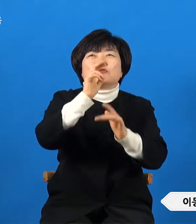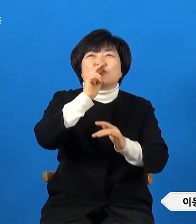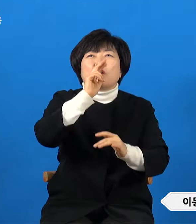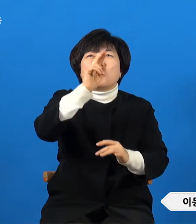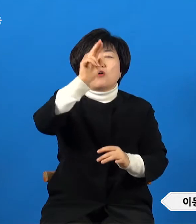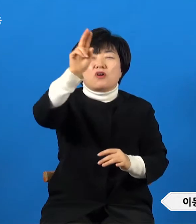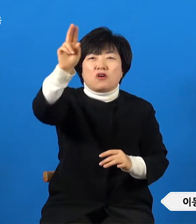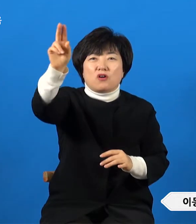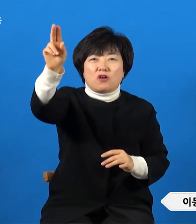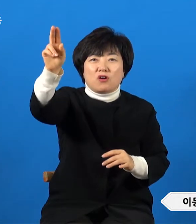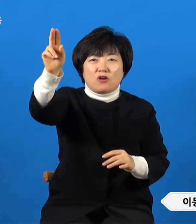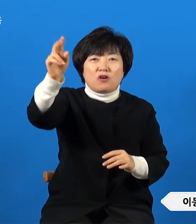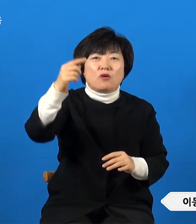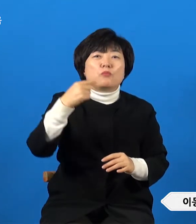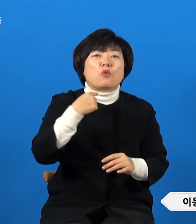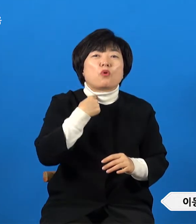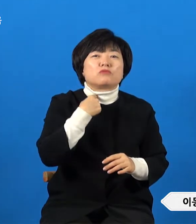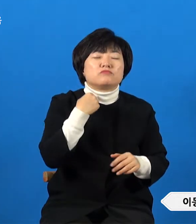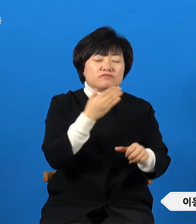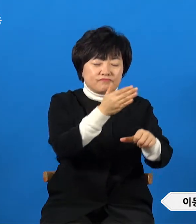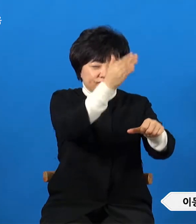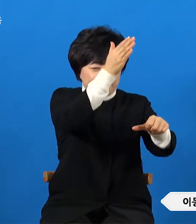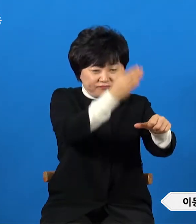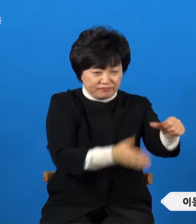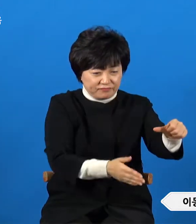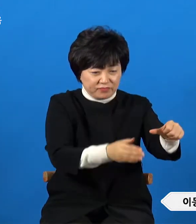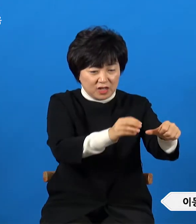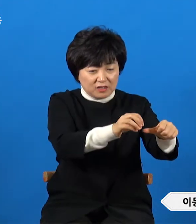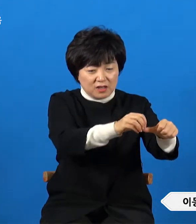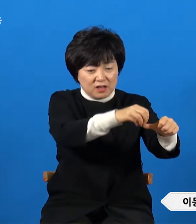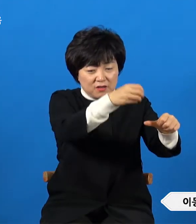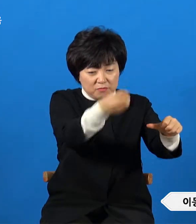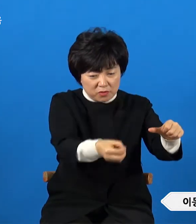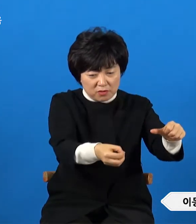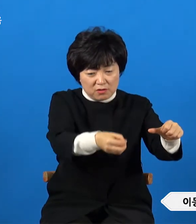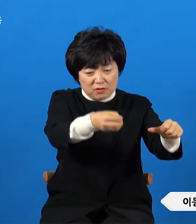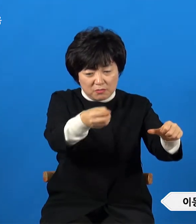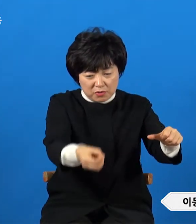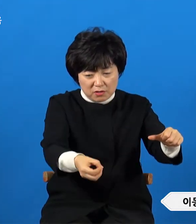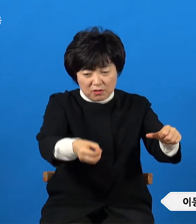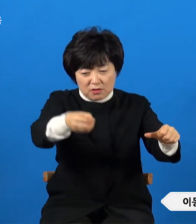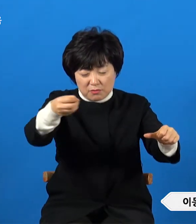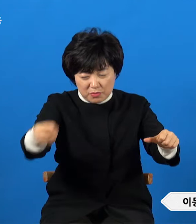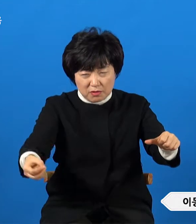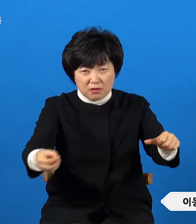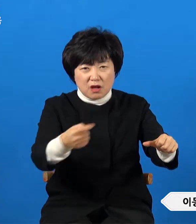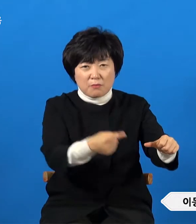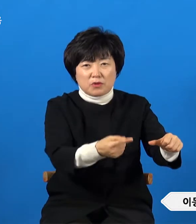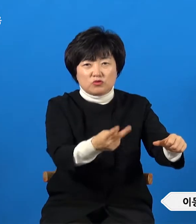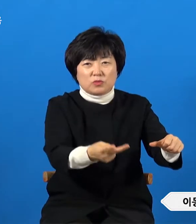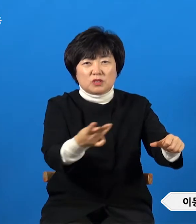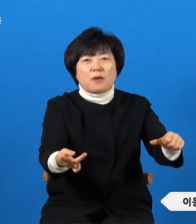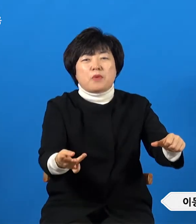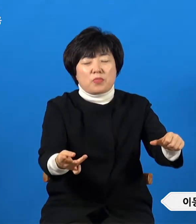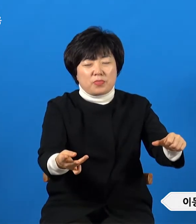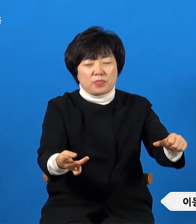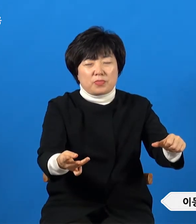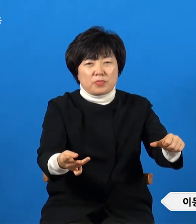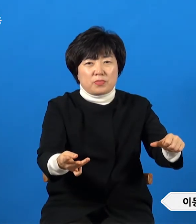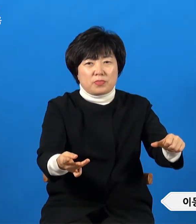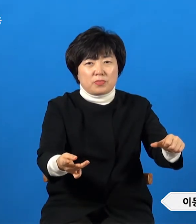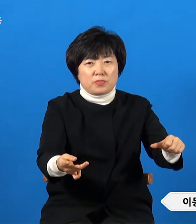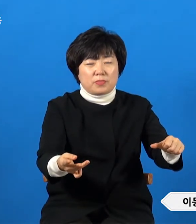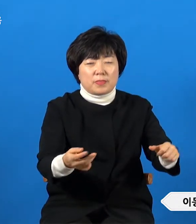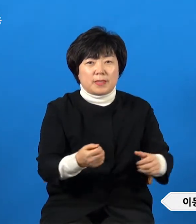순간 바울의 목이 3번 튀겼다고 그래요. 피를 흘리면서 목이 3번 굴러갔다고 그래요. 근데 교회 전승에